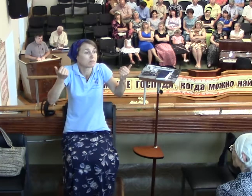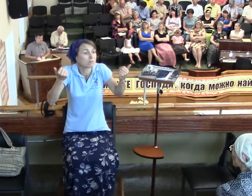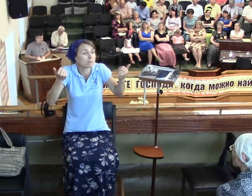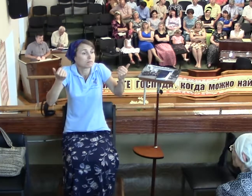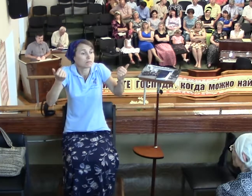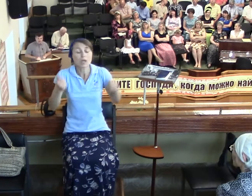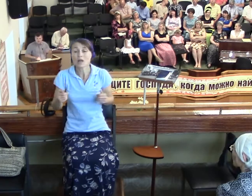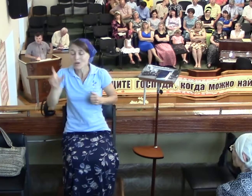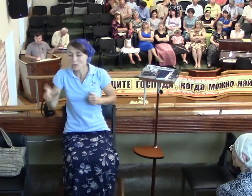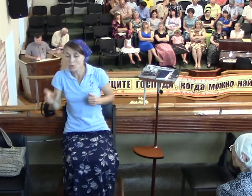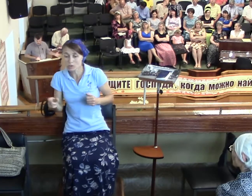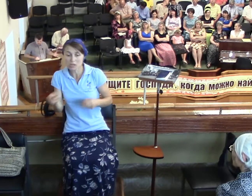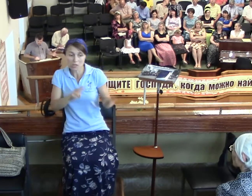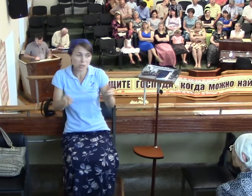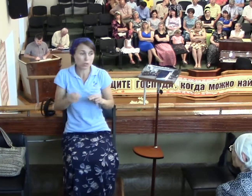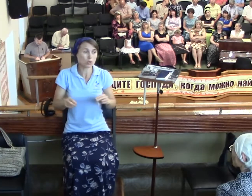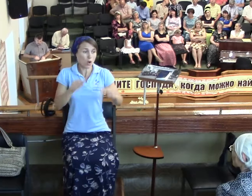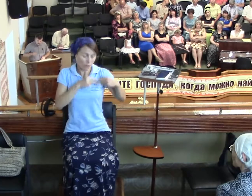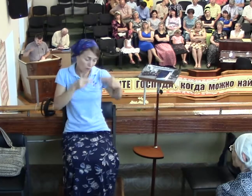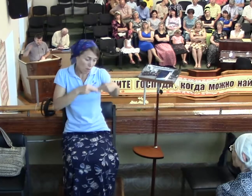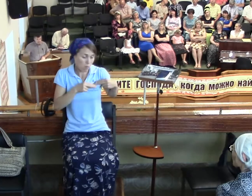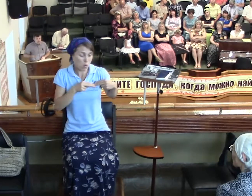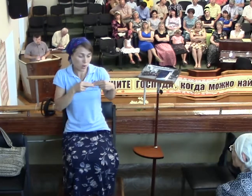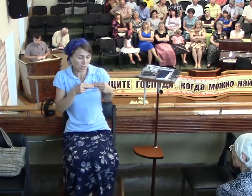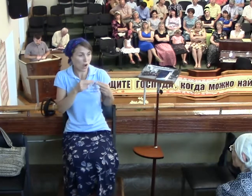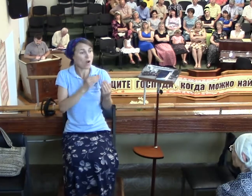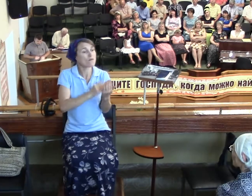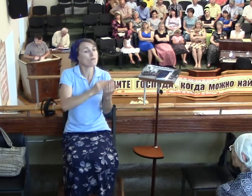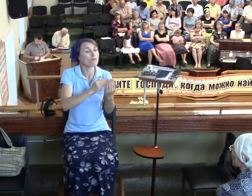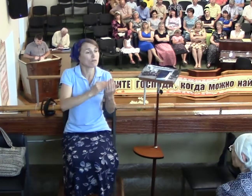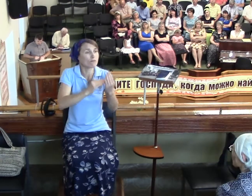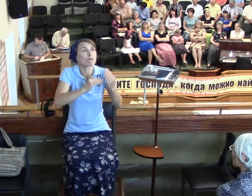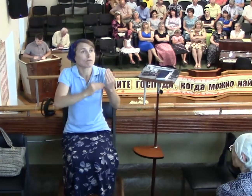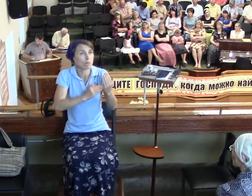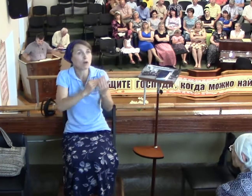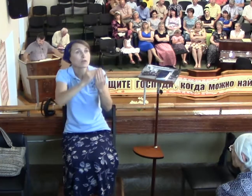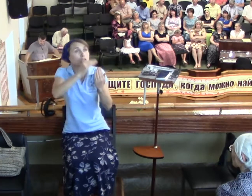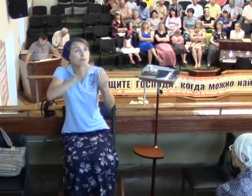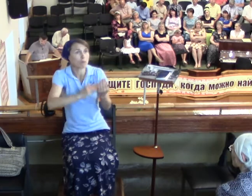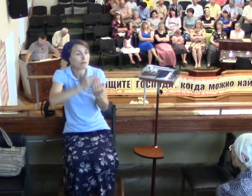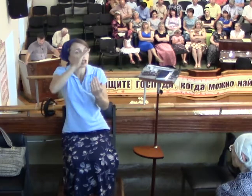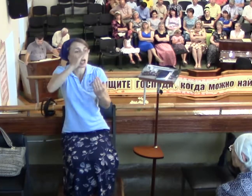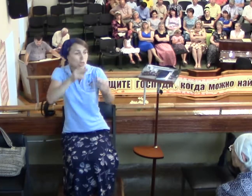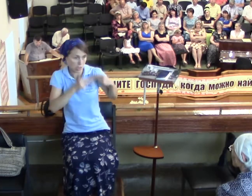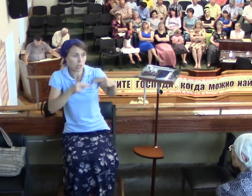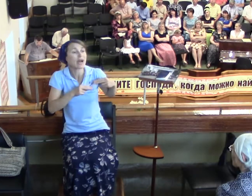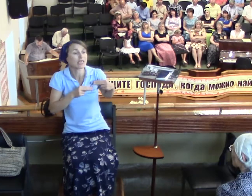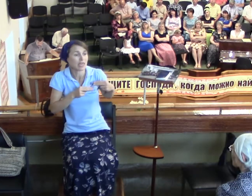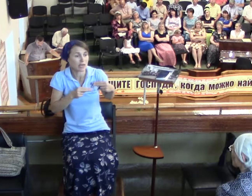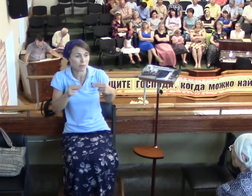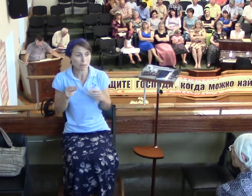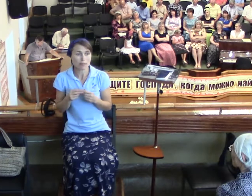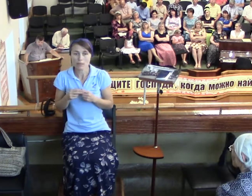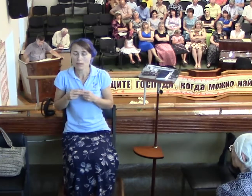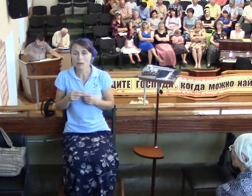может быть, в своей карьере, в работе, может быть, они в семье. И помните, сын потом в дальнейшем, Соломон, сын